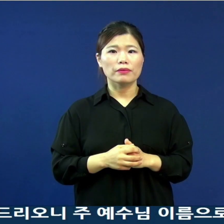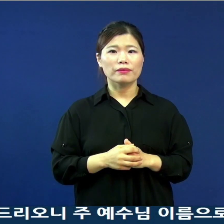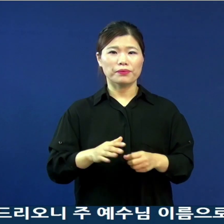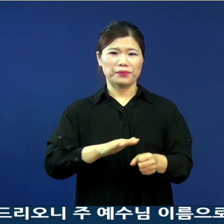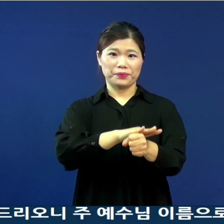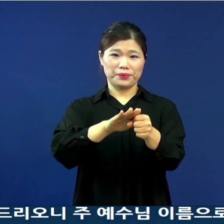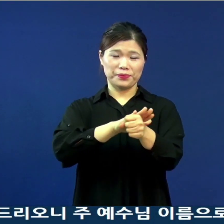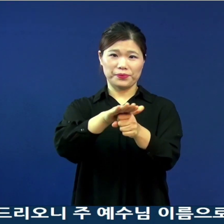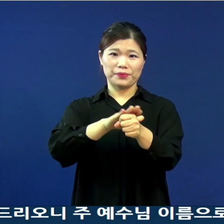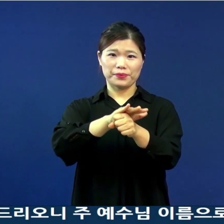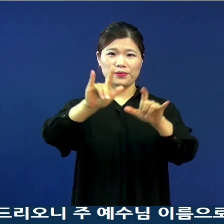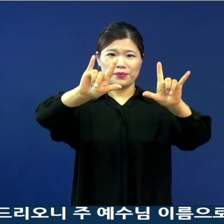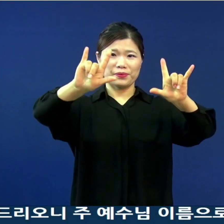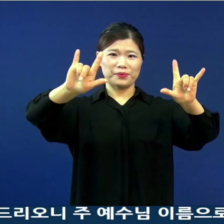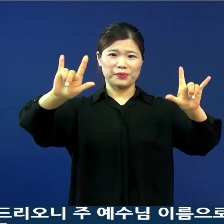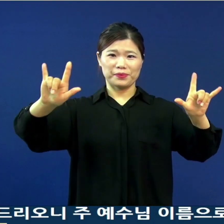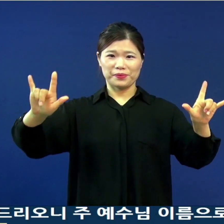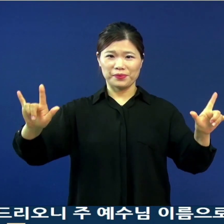사랑합니다.